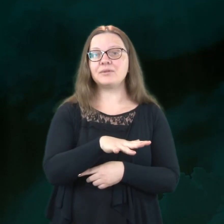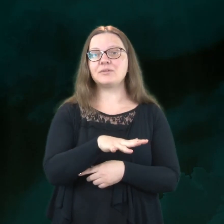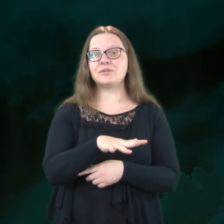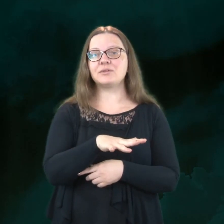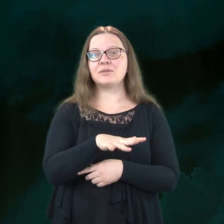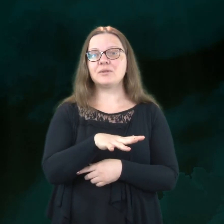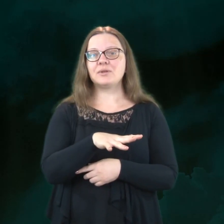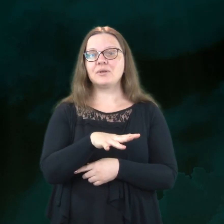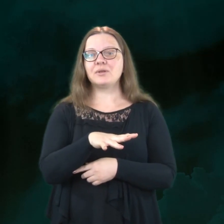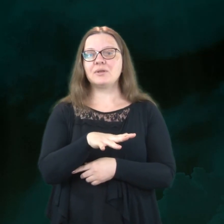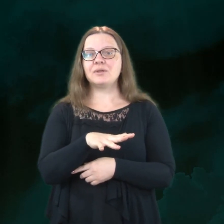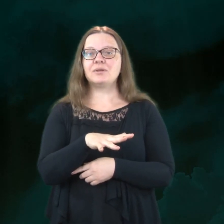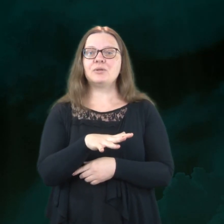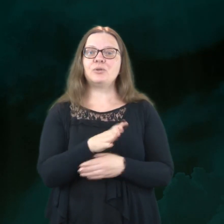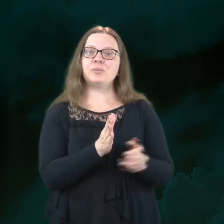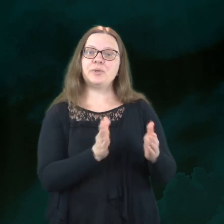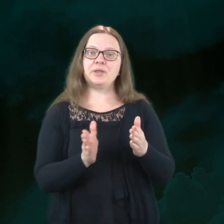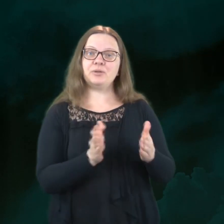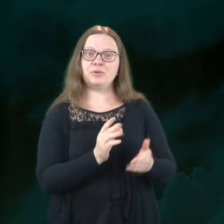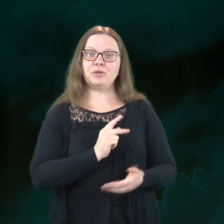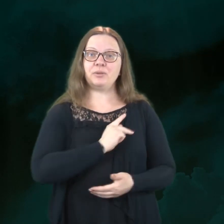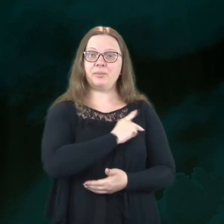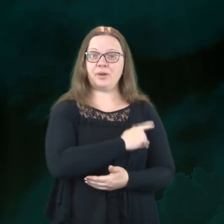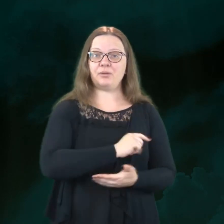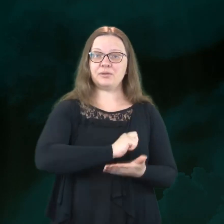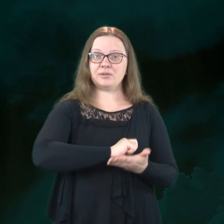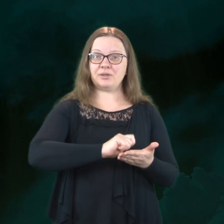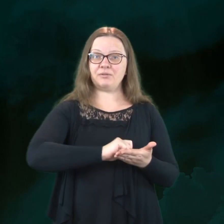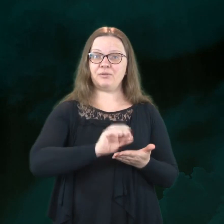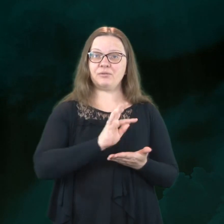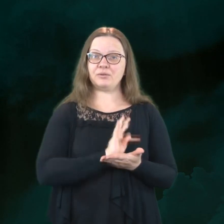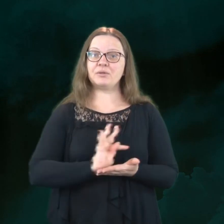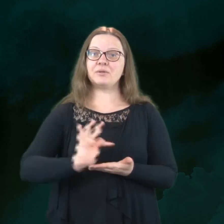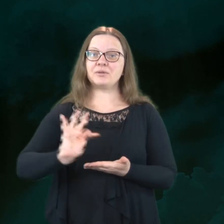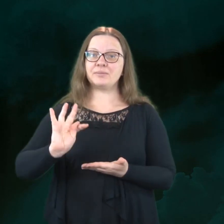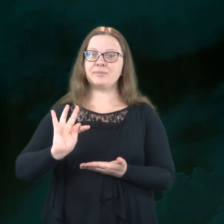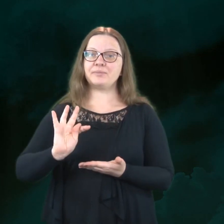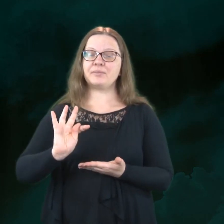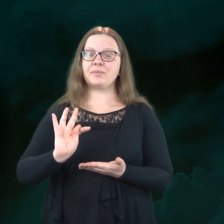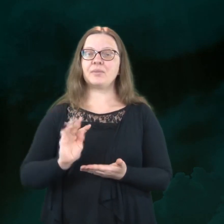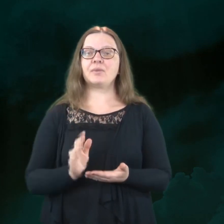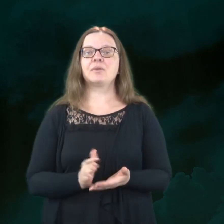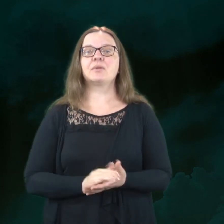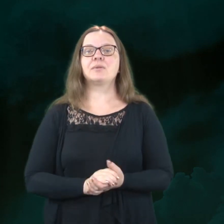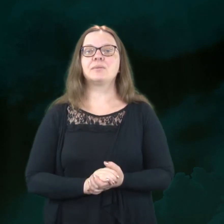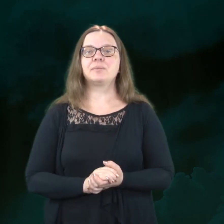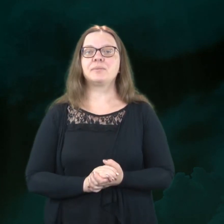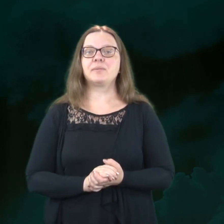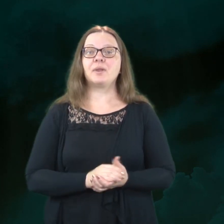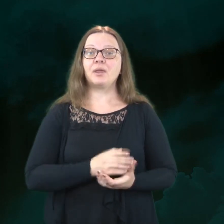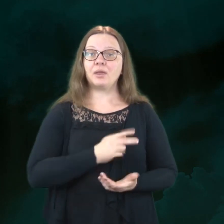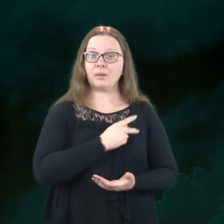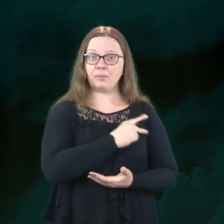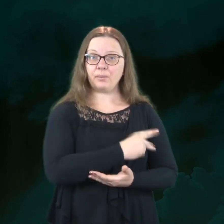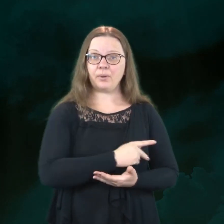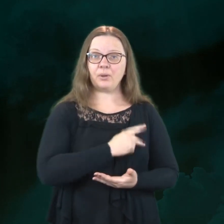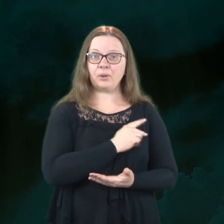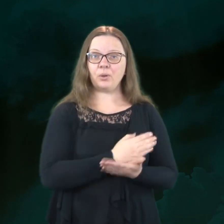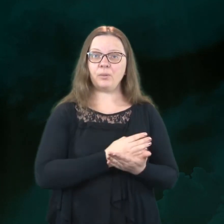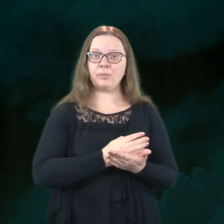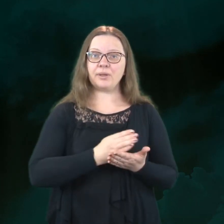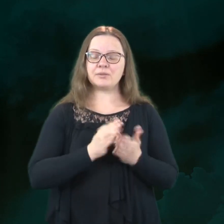Chegamos no Tessalonicenses. Paulo, então, começa com uma oração. A oração de Paulo é